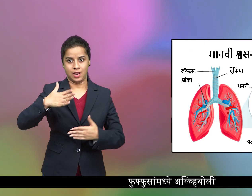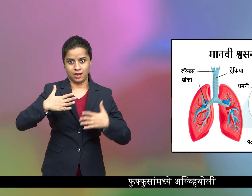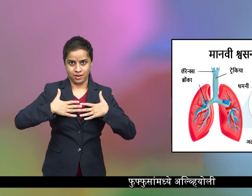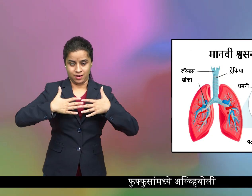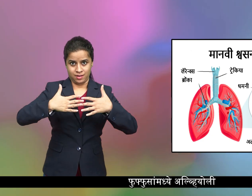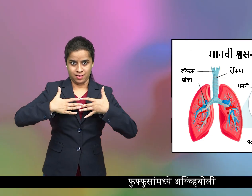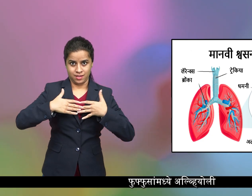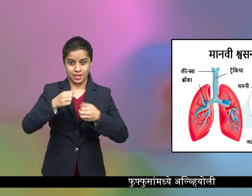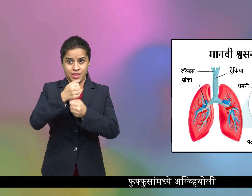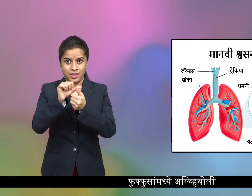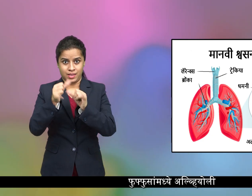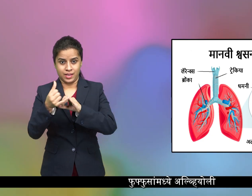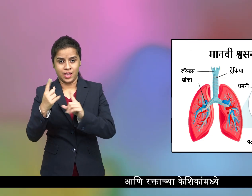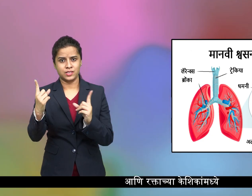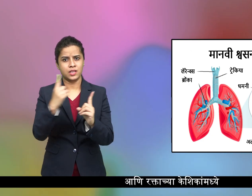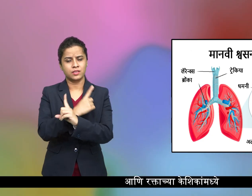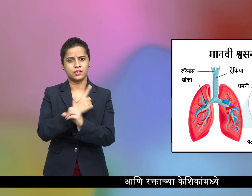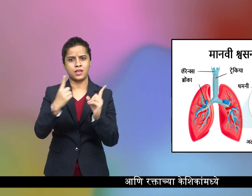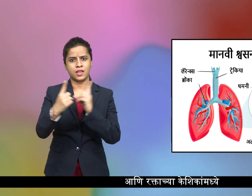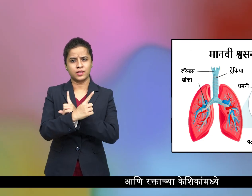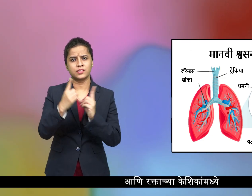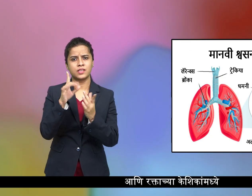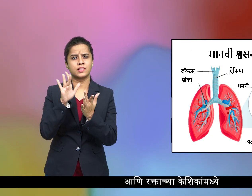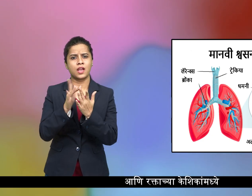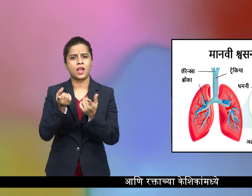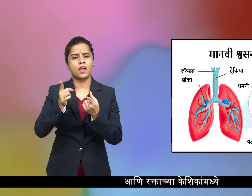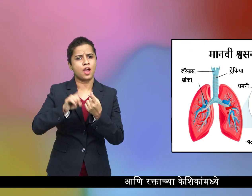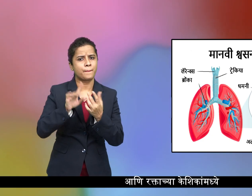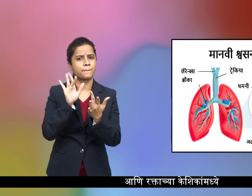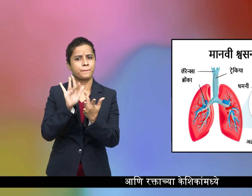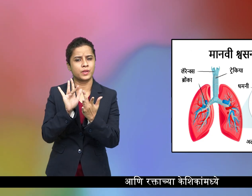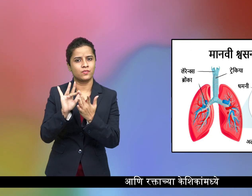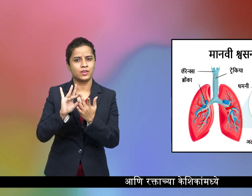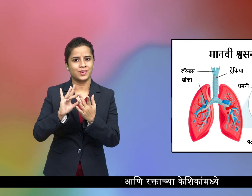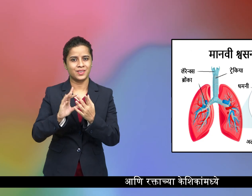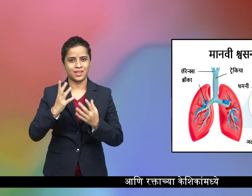फुफ्फुसांमध्ये अल्व्होली आणि रक्ताच्या केशिकांमध्ये